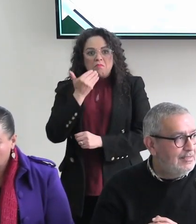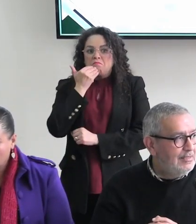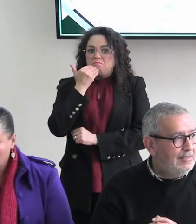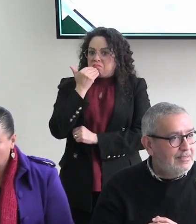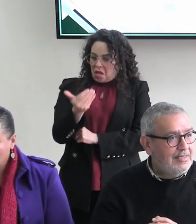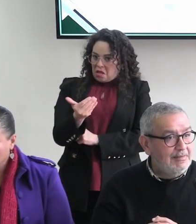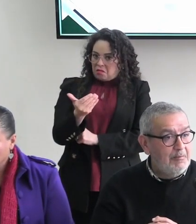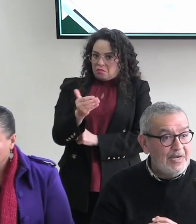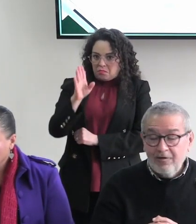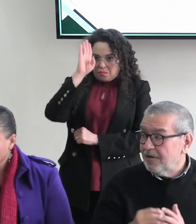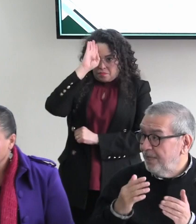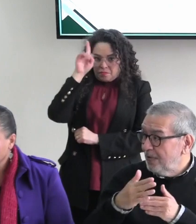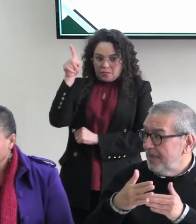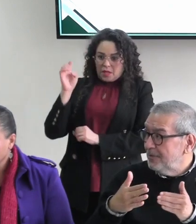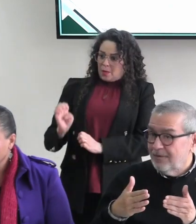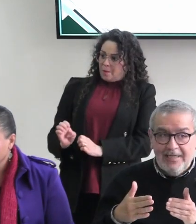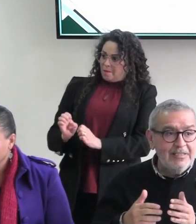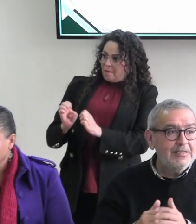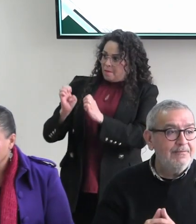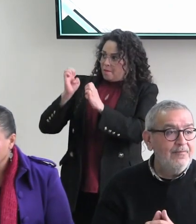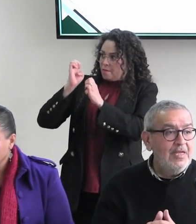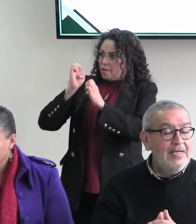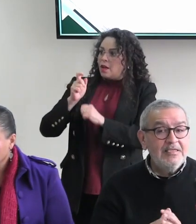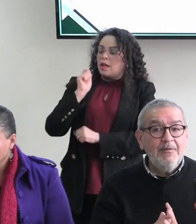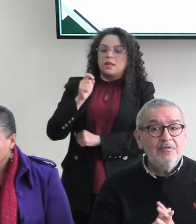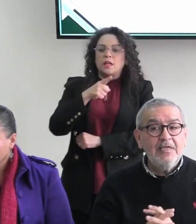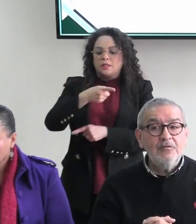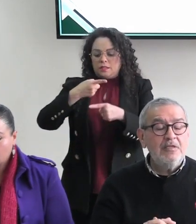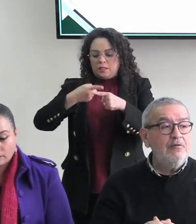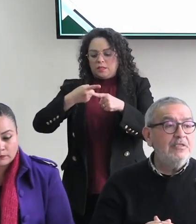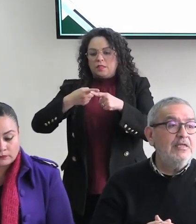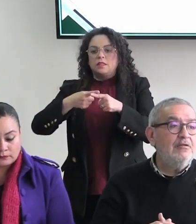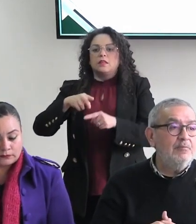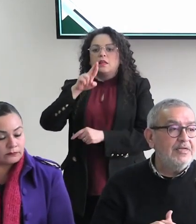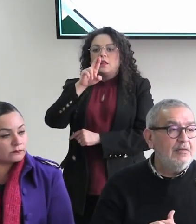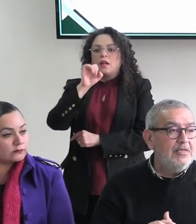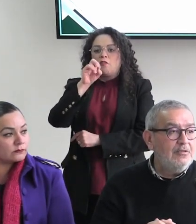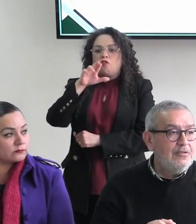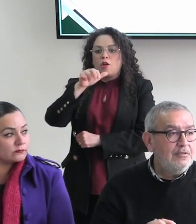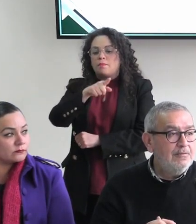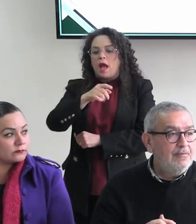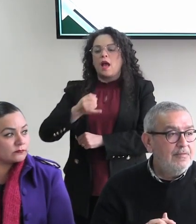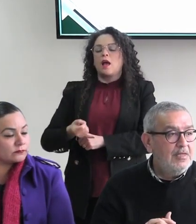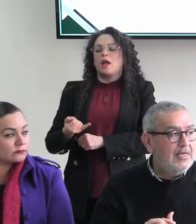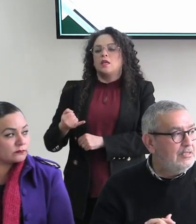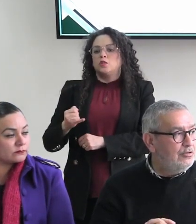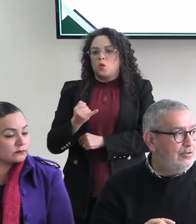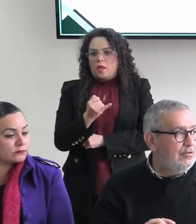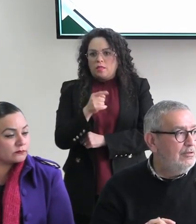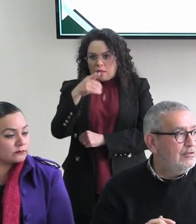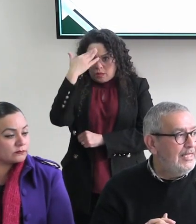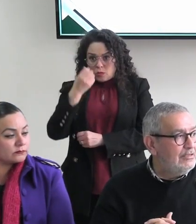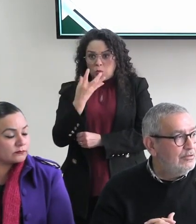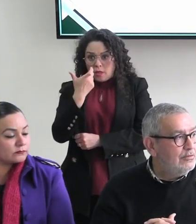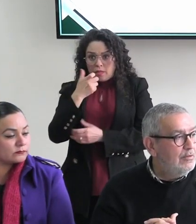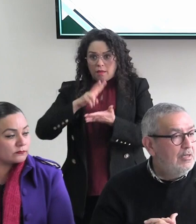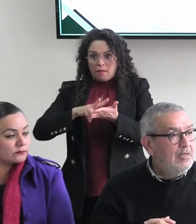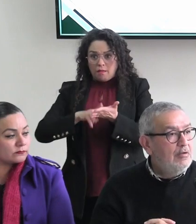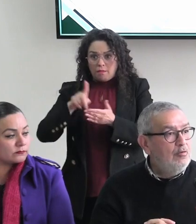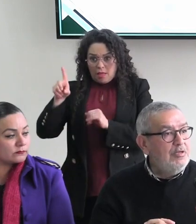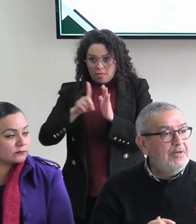ahí en pleno Reforma, Insurgentes. ¿Saben ustedes cuánto cuestan los departamentos? Les doy los